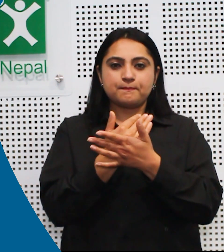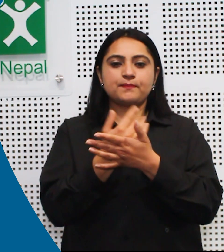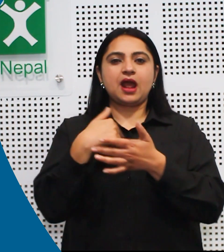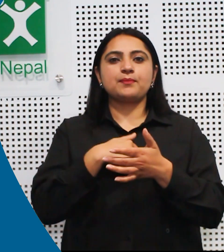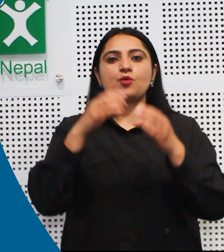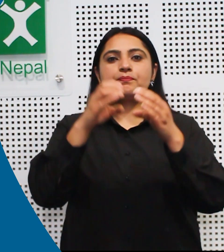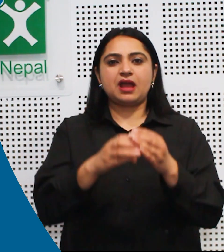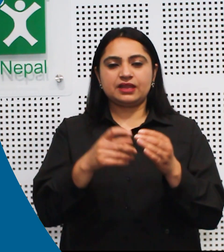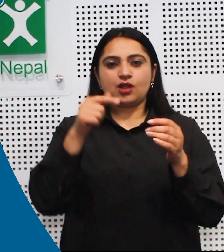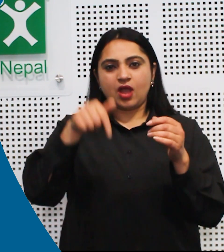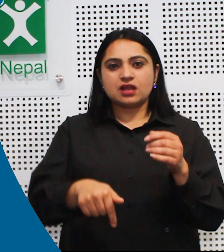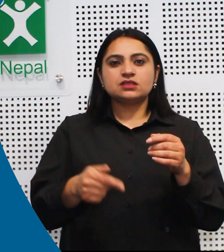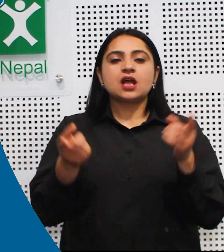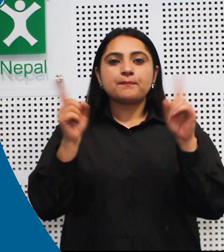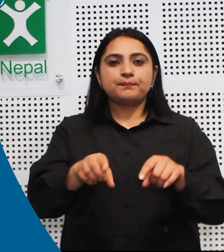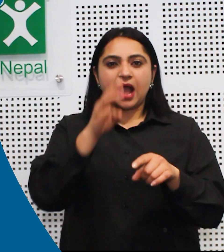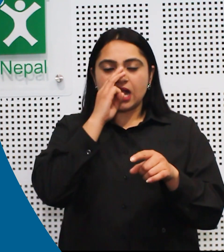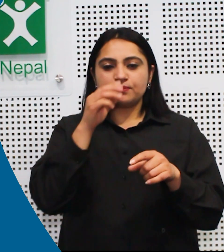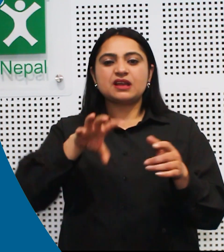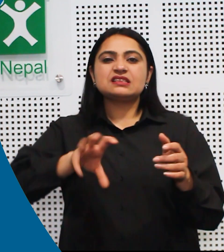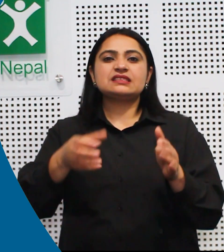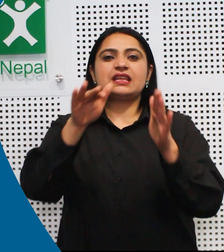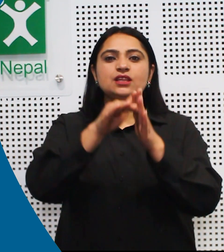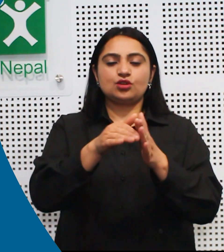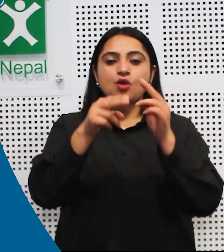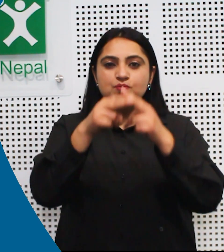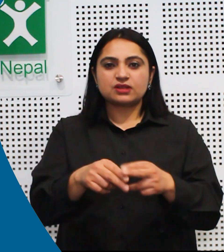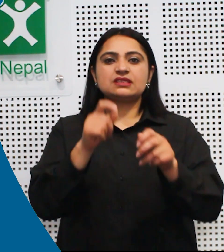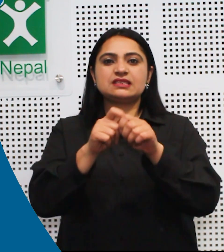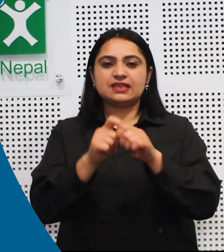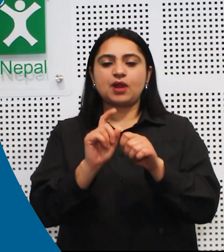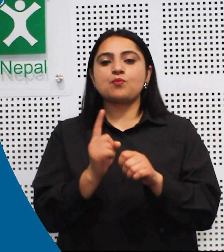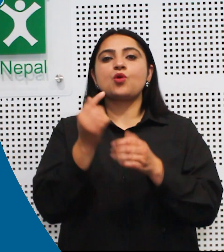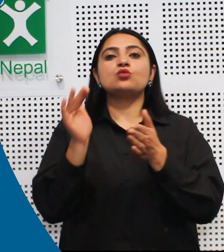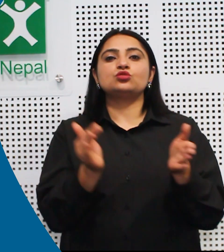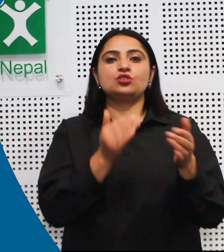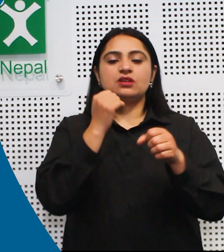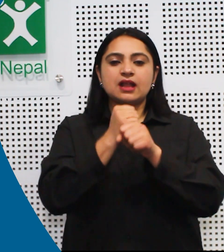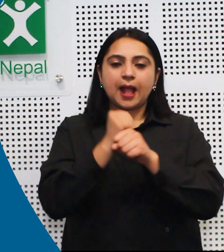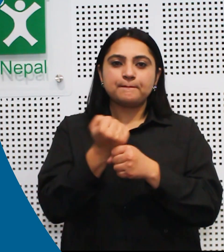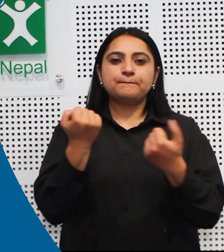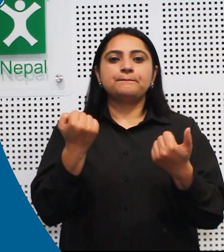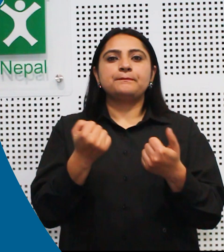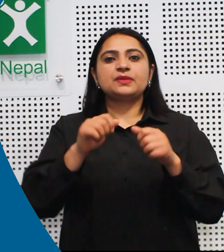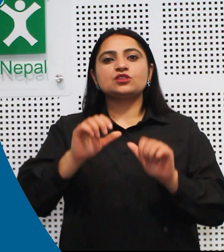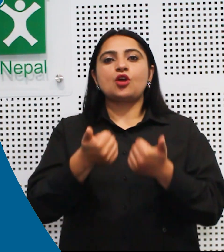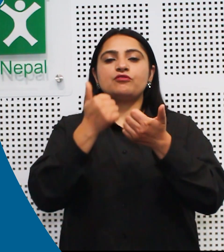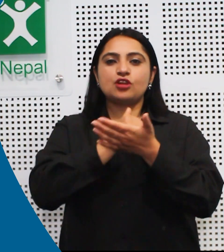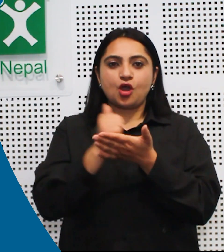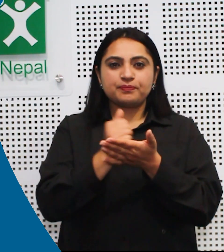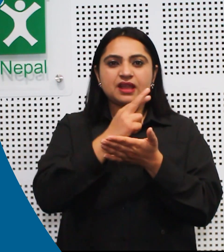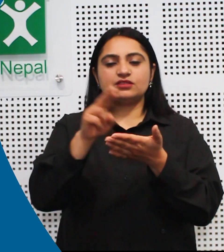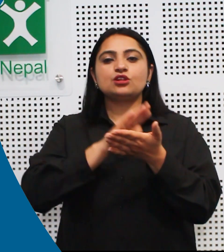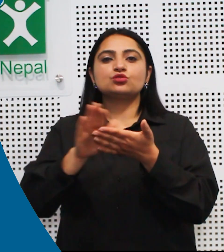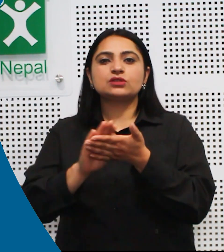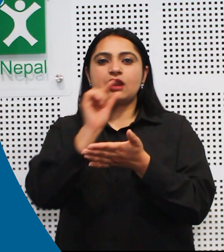कार्यक्रम हाम्रो पालिकाको आजको अङ्कमा स्थानीय तहको बजेट निर्माणको पहिलो चरणको काम कारबाही, सफल अभ्यास र